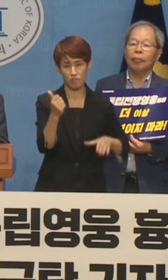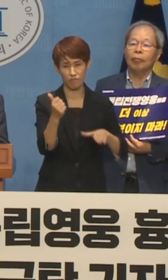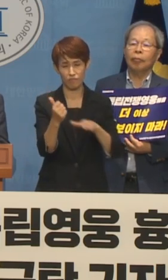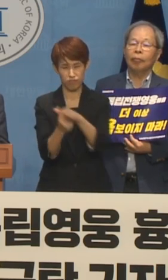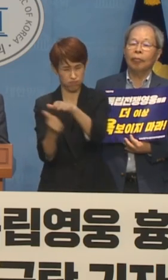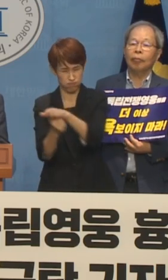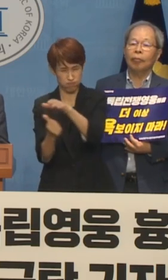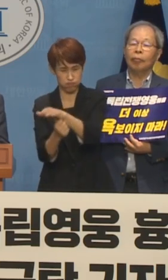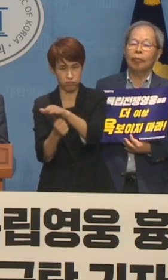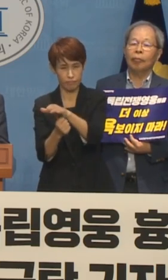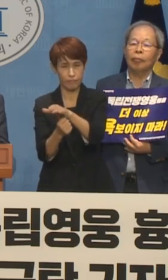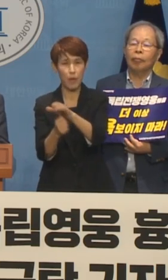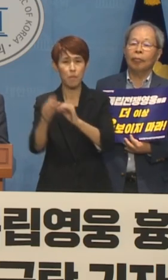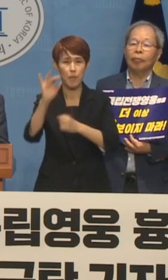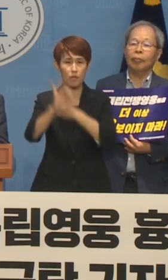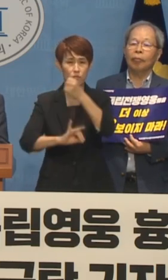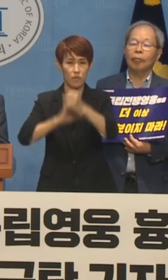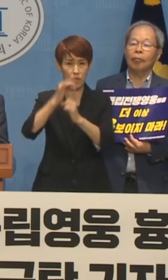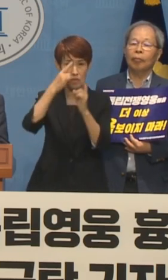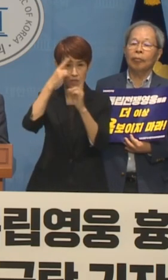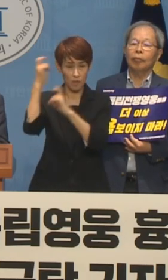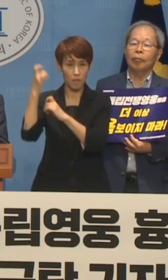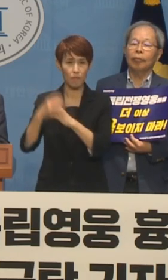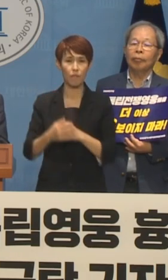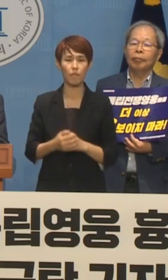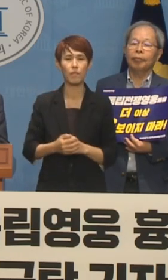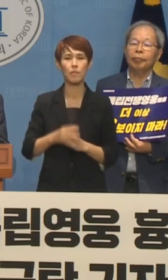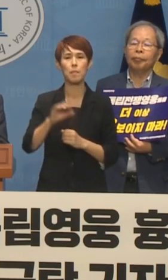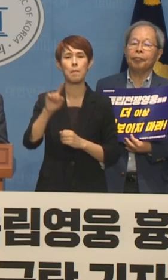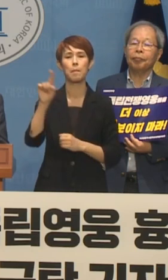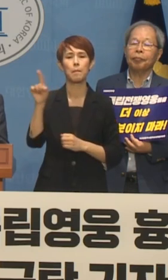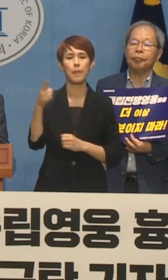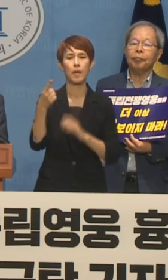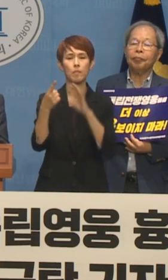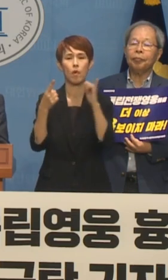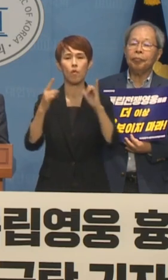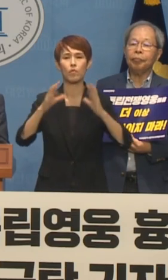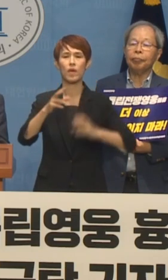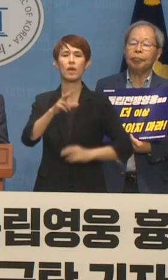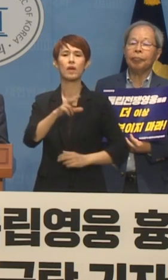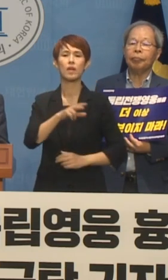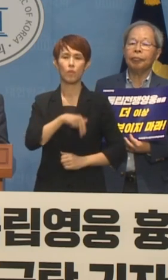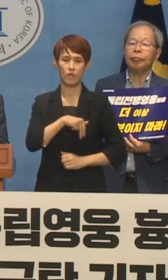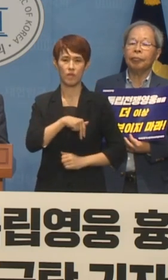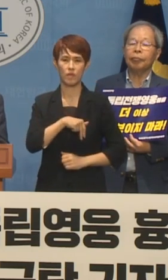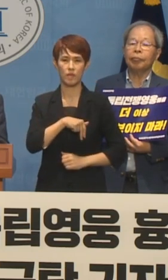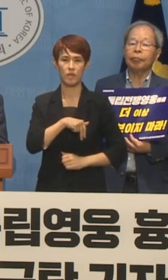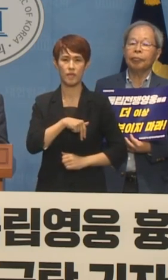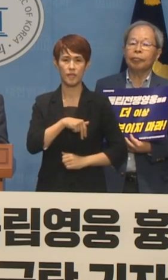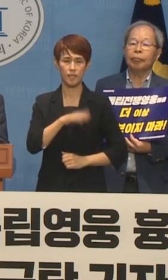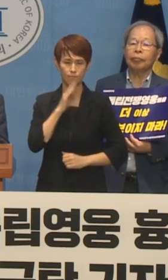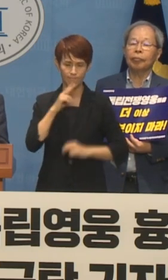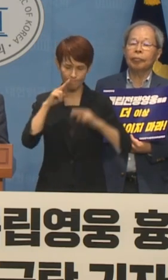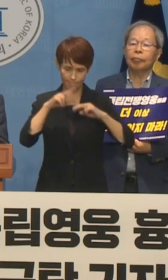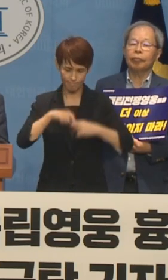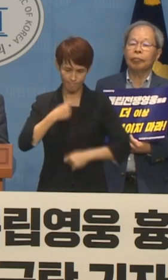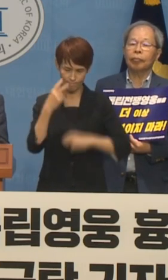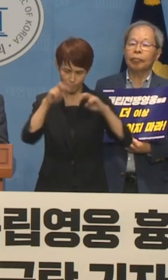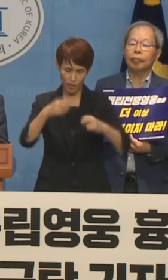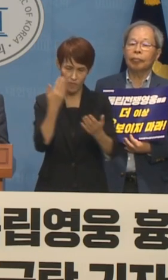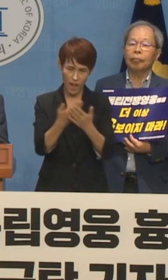맞아 100명의 국회의원들이 그 진상규명 및 명예회복을 위한 법안을